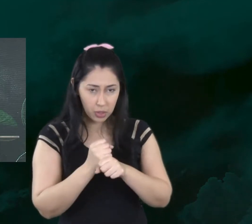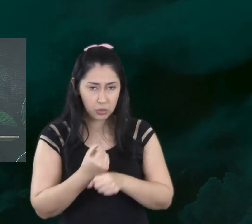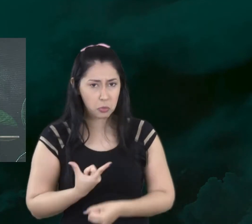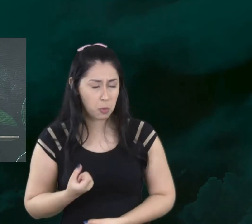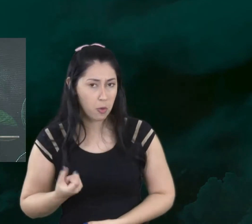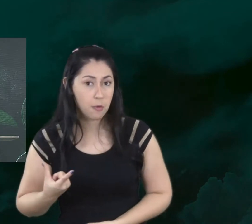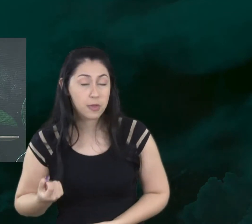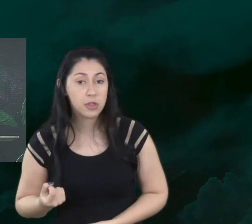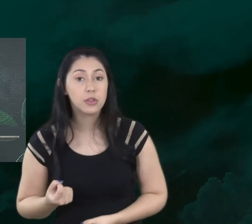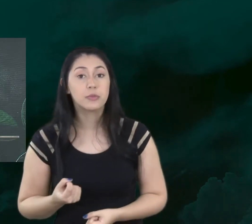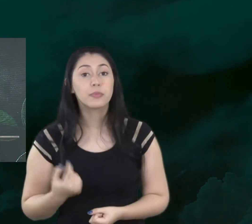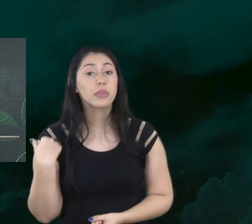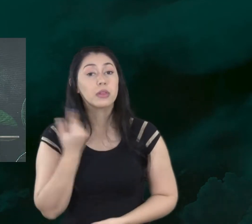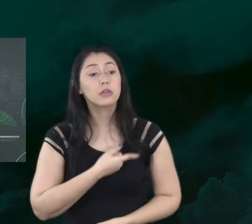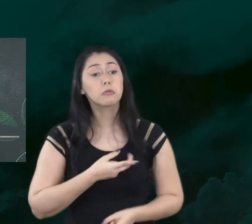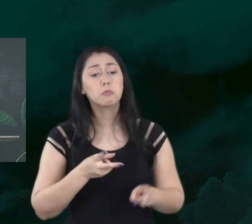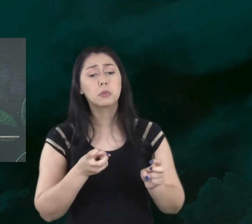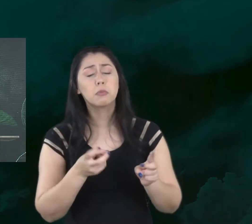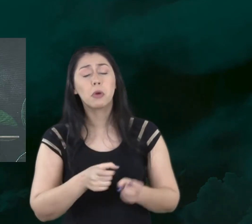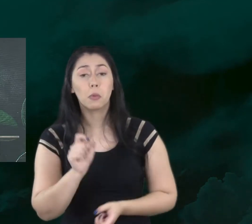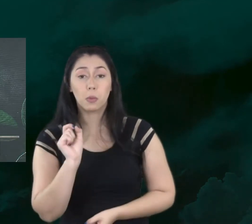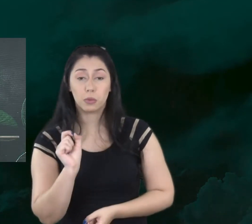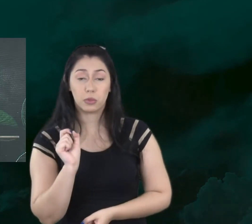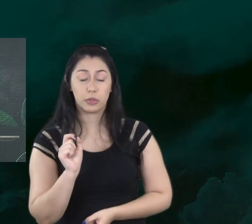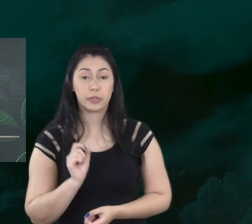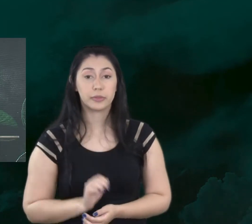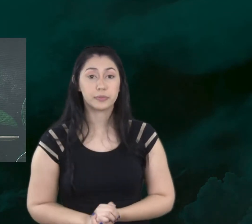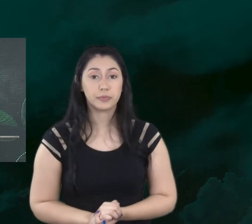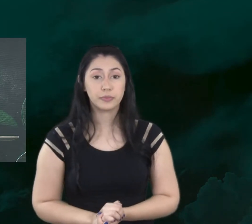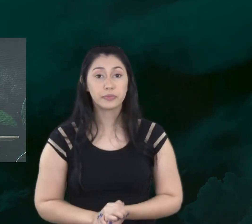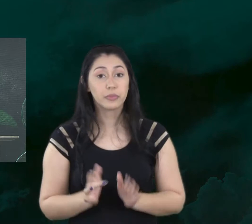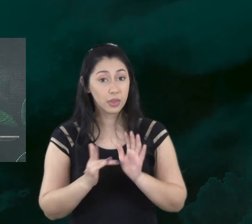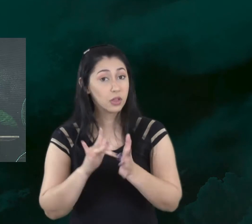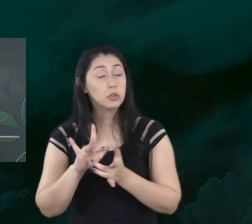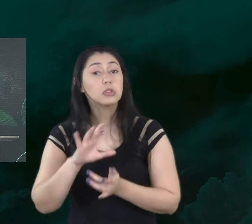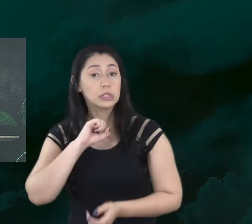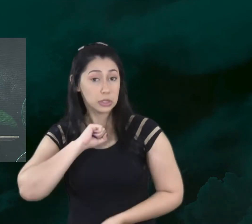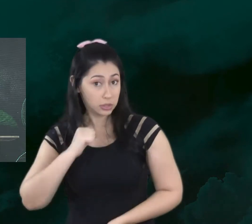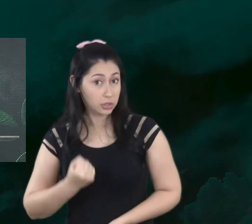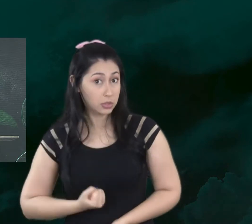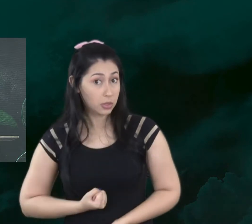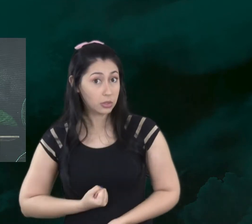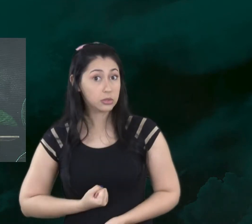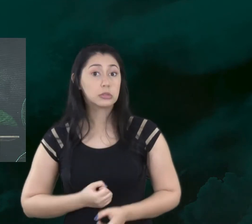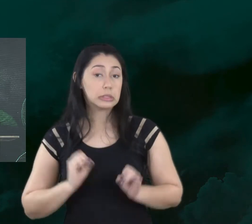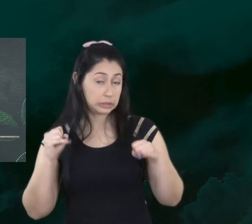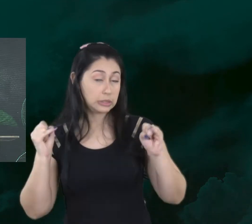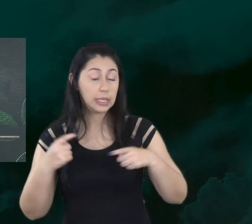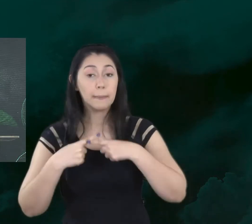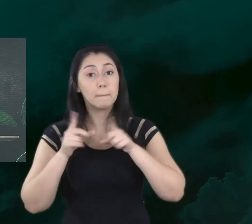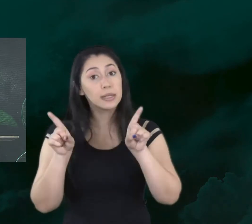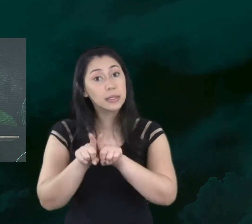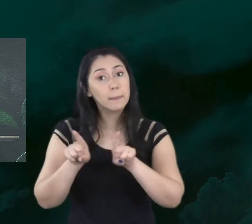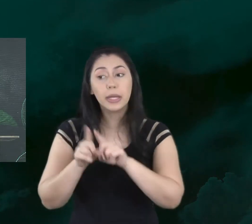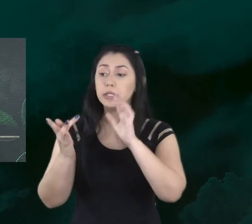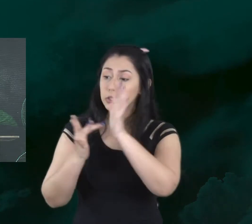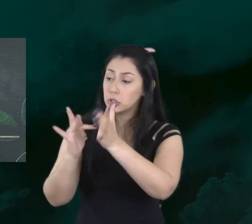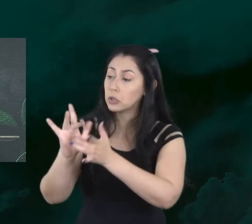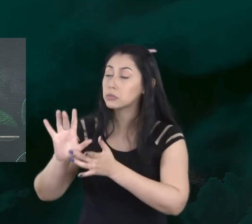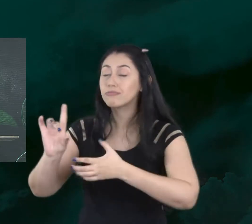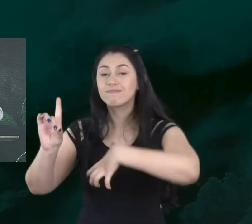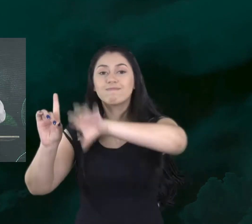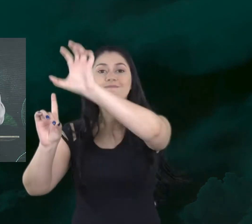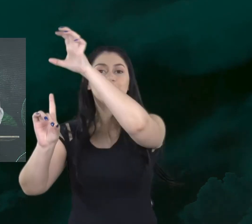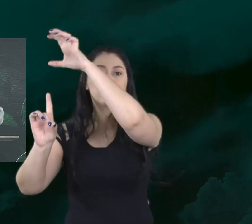ao sacerdócio, né, de Cristo, mas também a realeza. E a realeza de Cristo